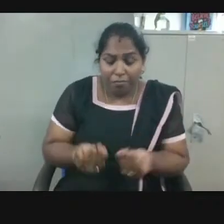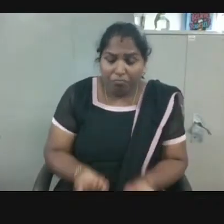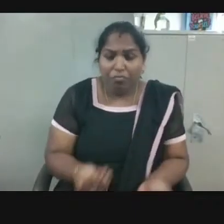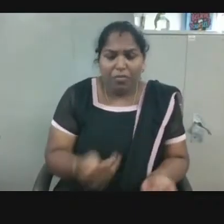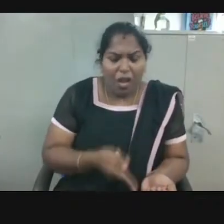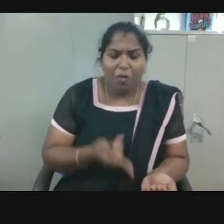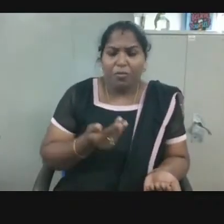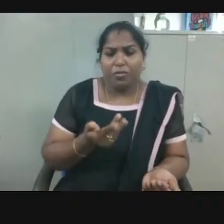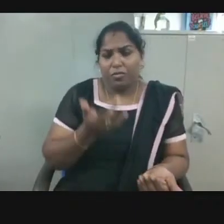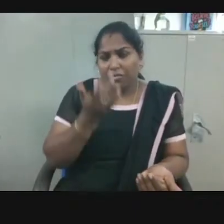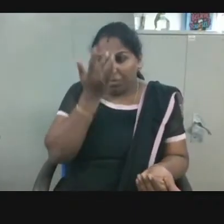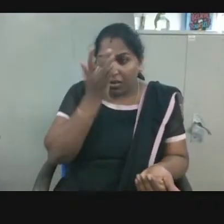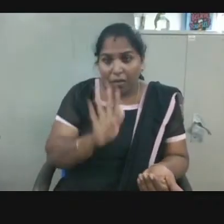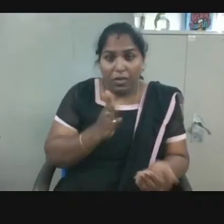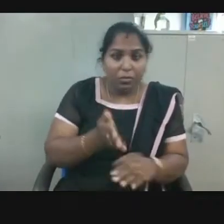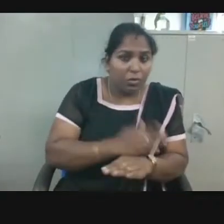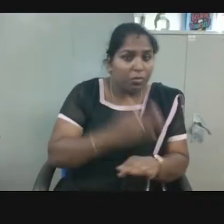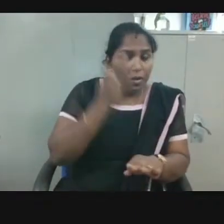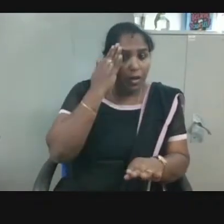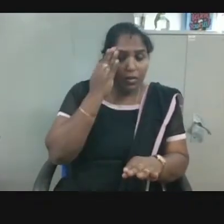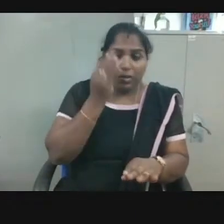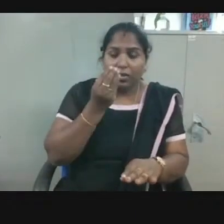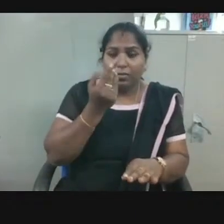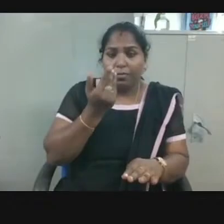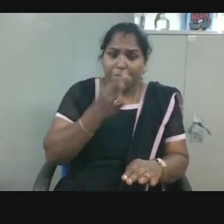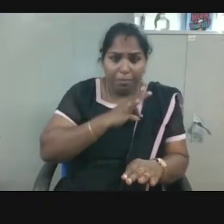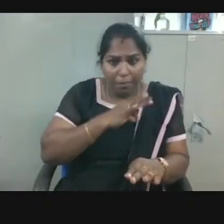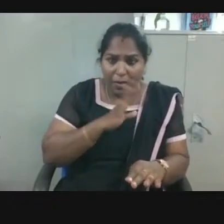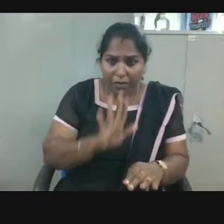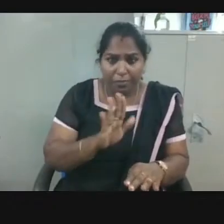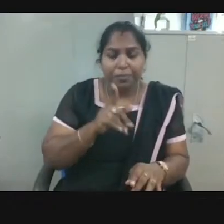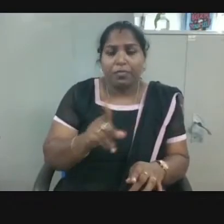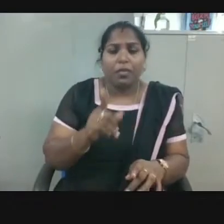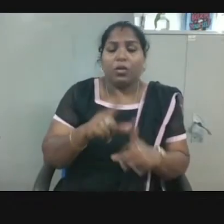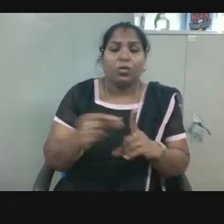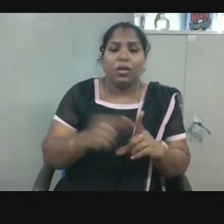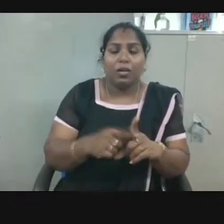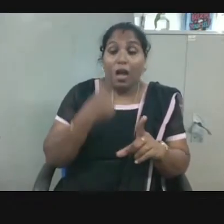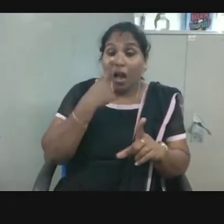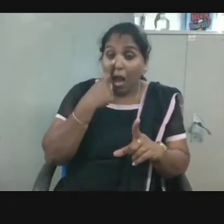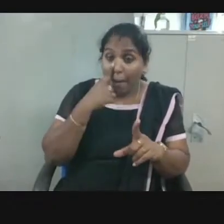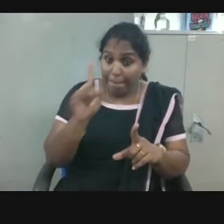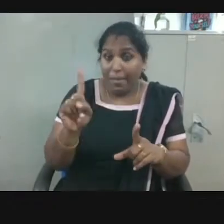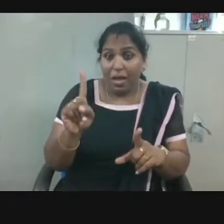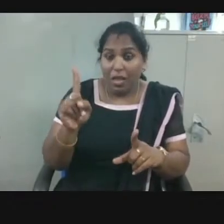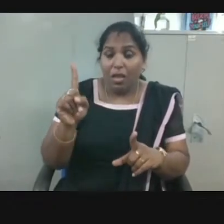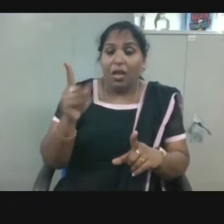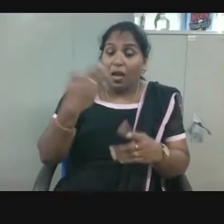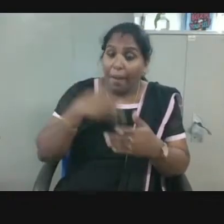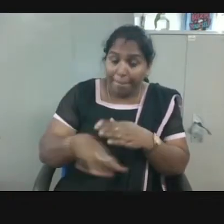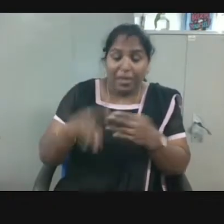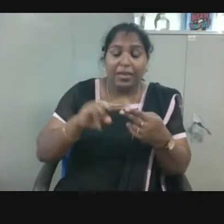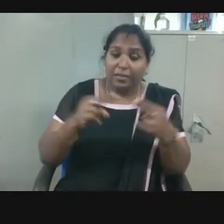ഉണ്ടാകുമോ എന്നുള്ളത് നമുക്ക് നേരത്തെ അറിഞ്ഞാൽ അത് വളരെയധികം ഉപയോഗമാണ്. അപ്പൊ അതിനുവേണ്ടി നമ്മൾ കാരിയർ ആണോ, നമ്മുടെ ആ മാതാവ് കാരിയർ ആണോ, കാരണം